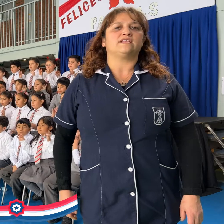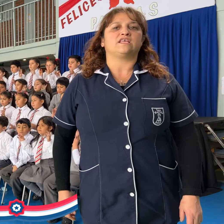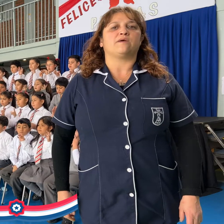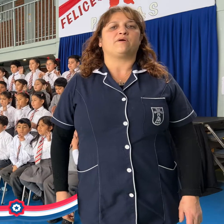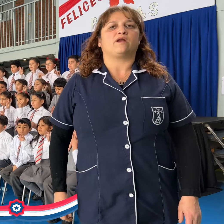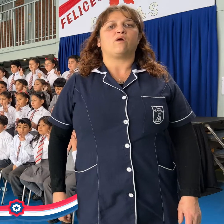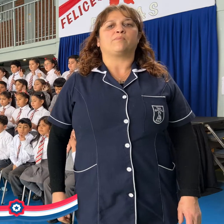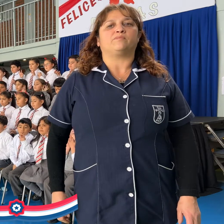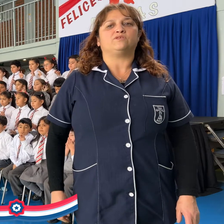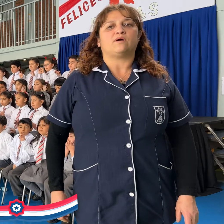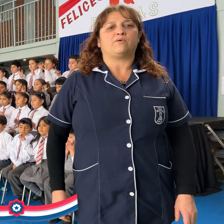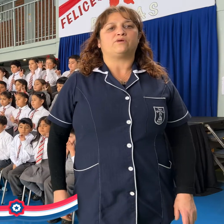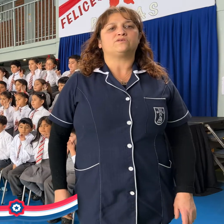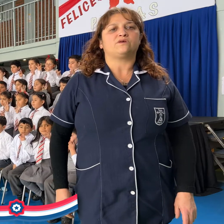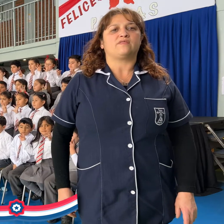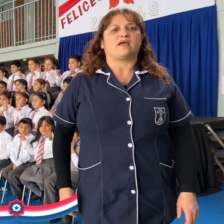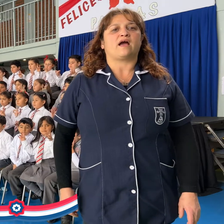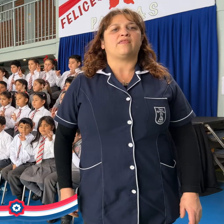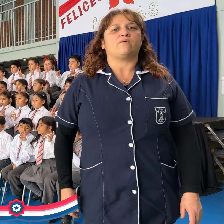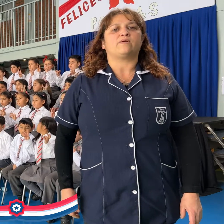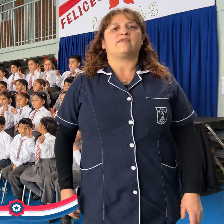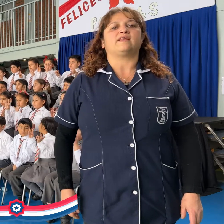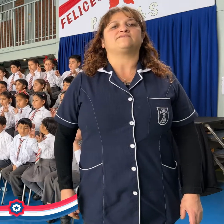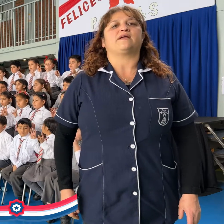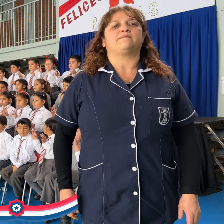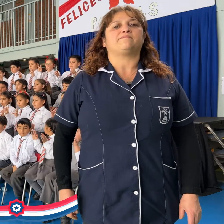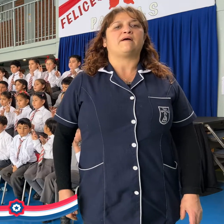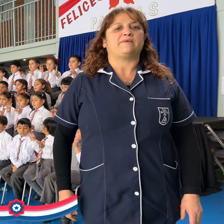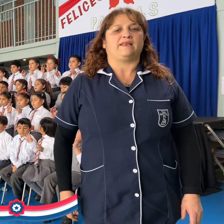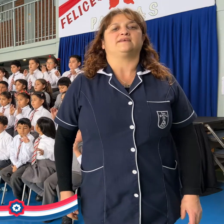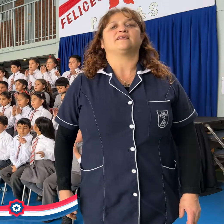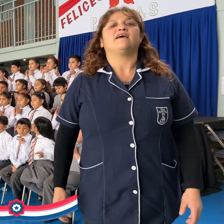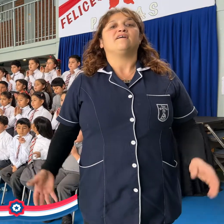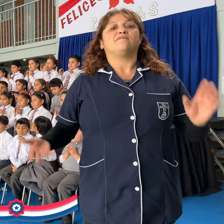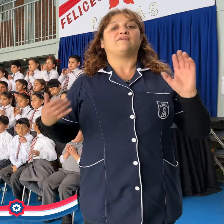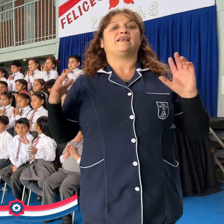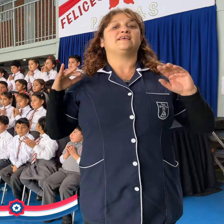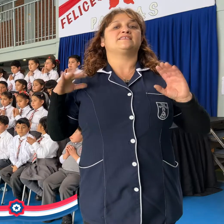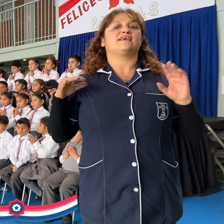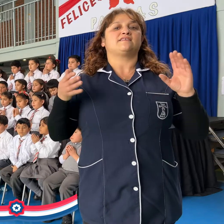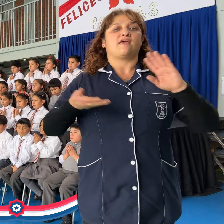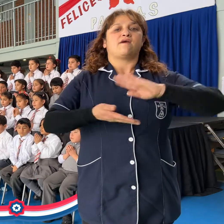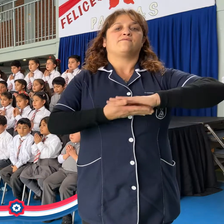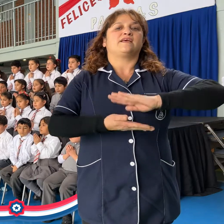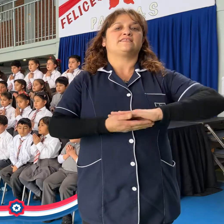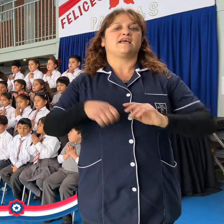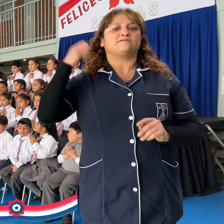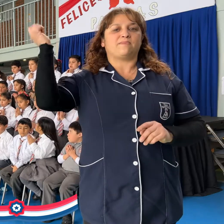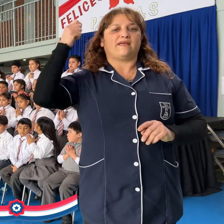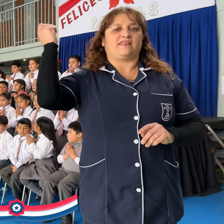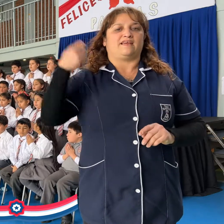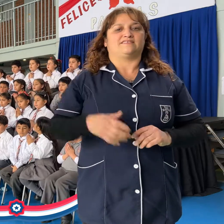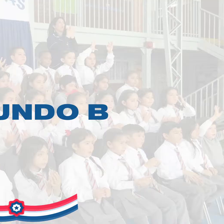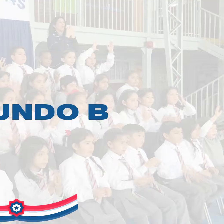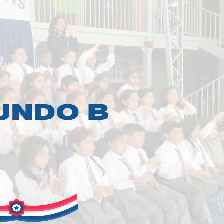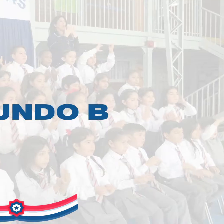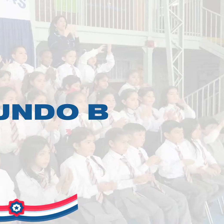y por el compromiso amoroso de cada una de las familias. ¡Felices fiestas patrias!